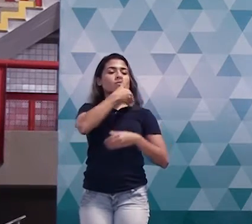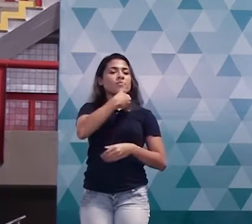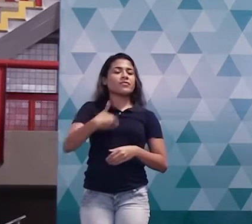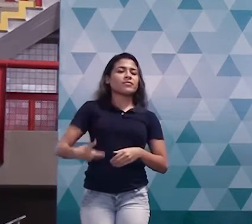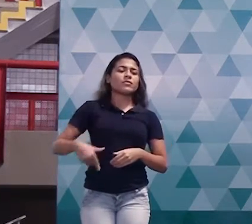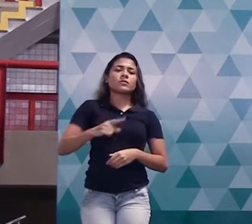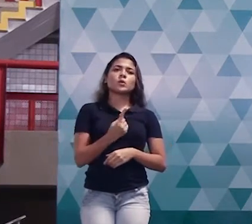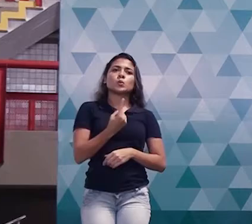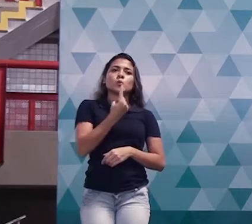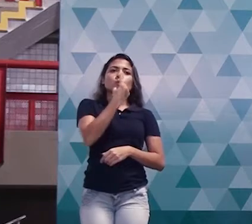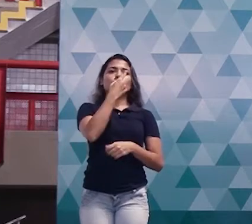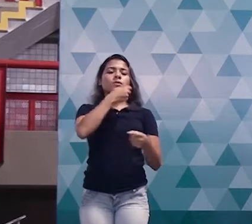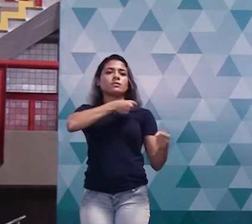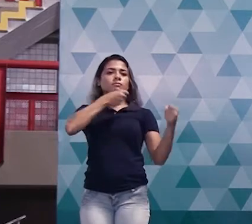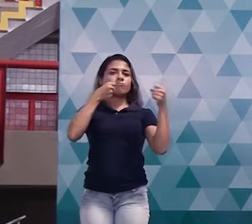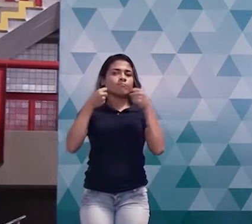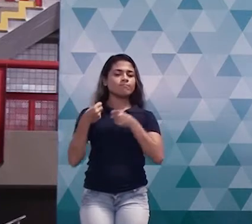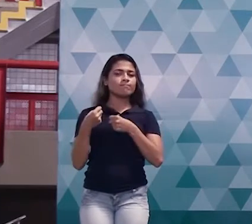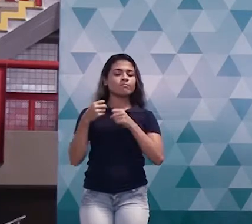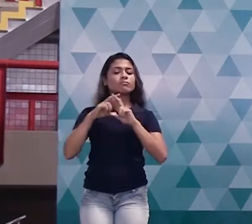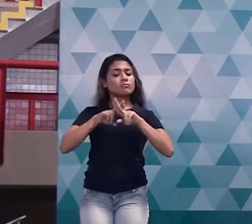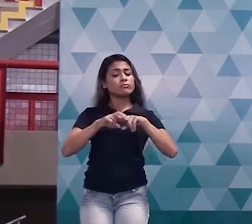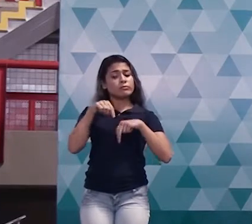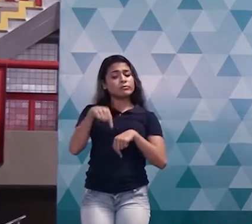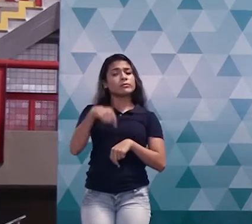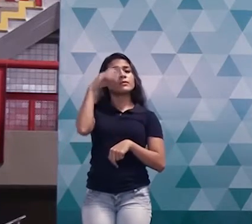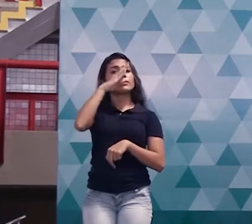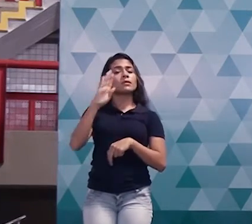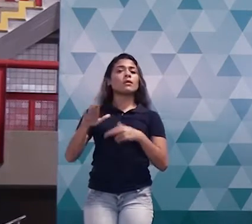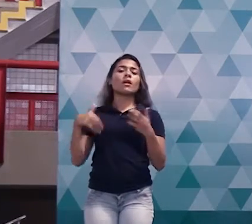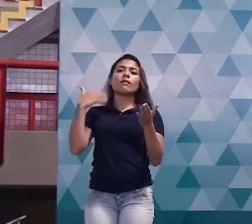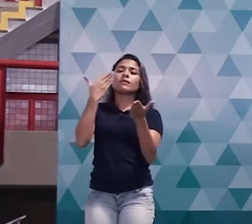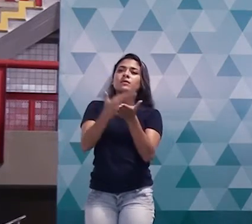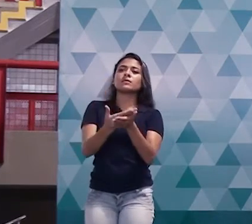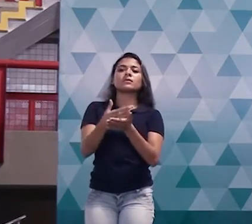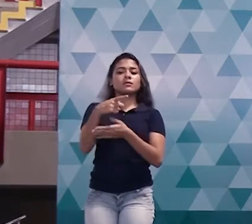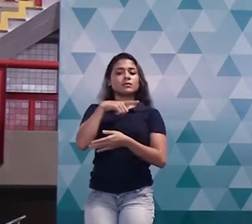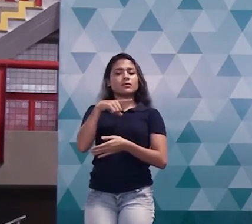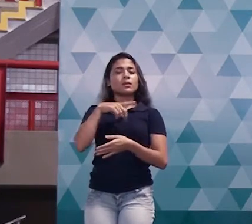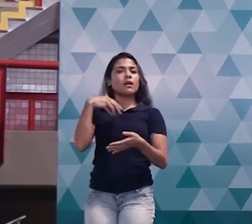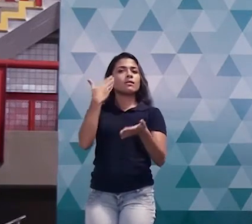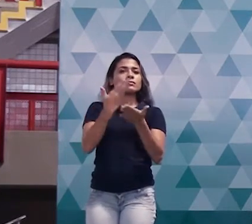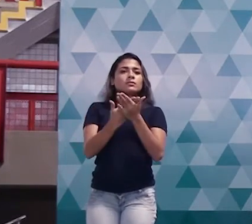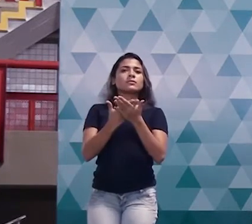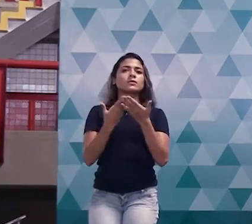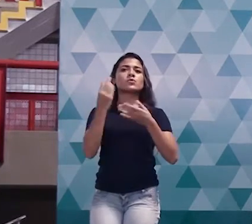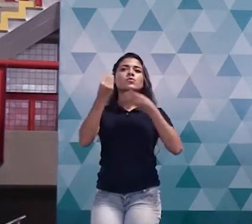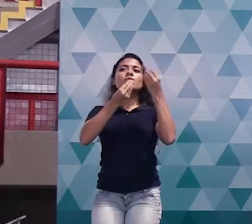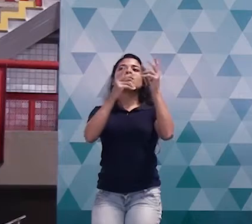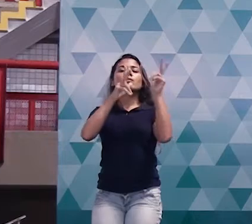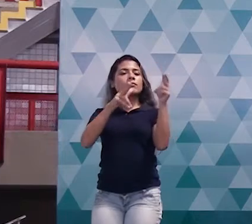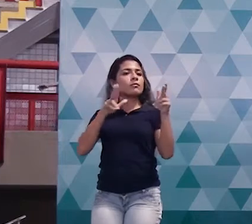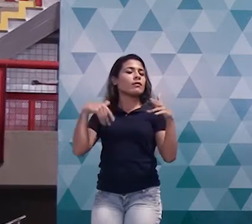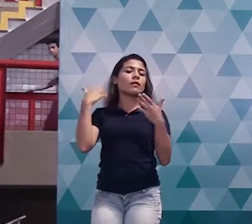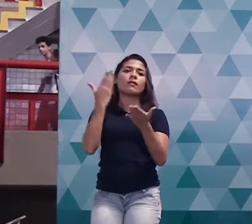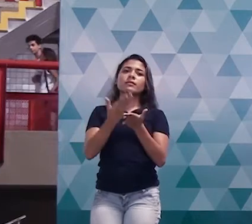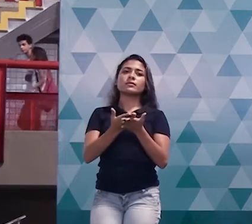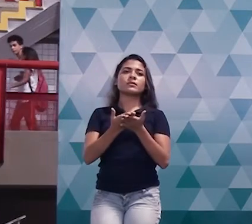no Brasil, por isso que a gente vive essa realidade atual, cara. Não